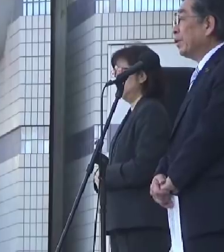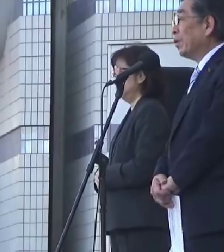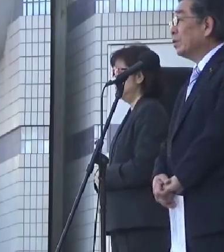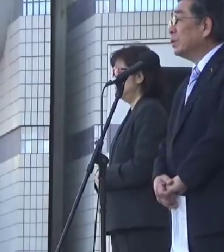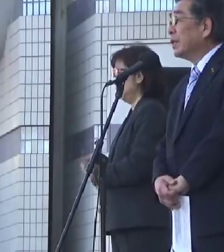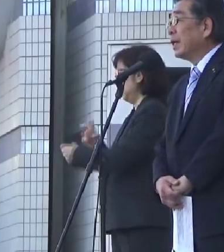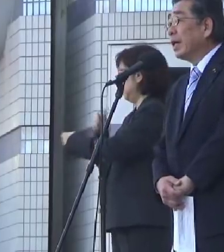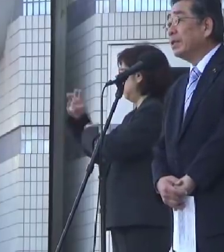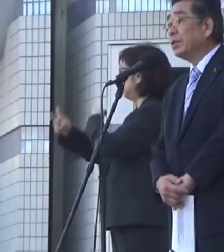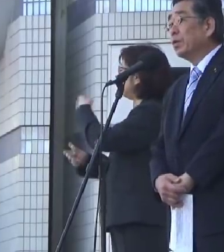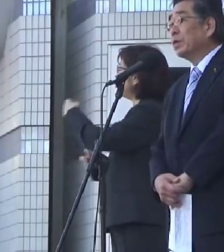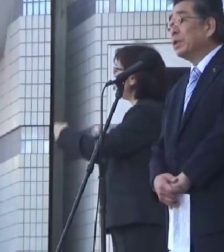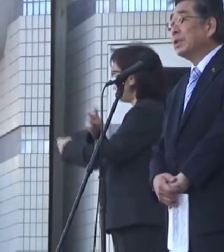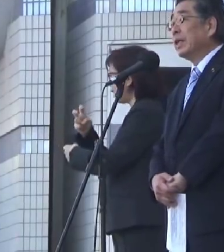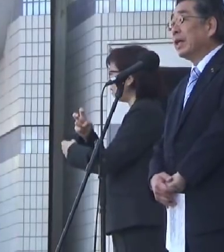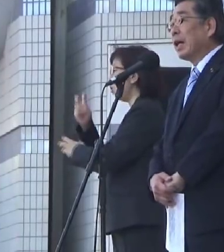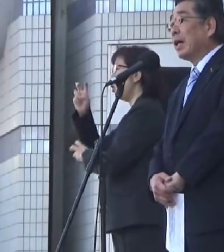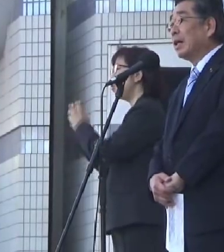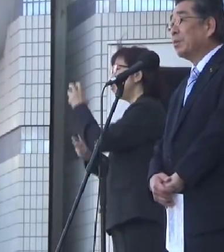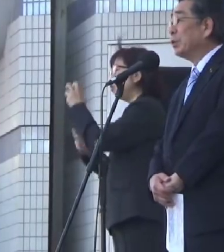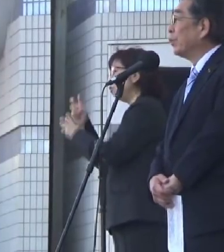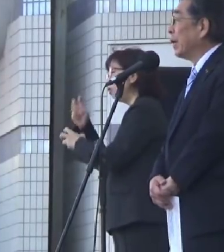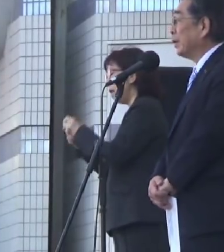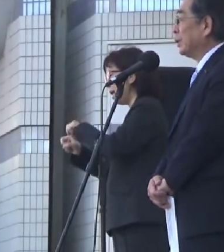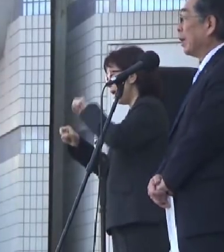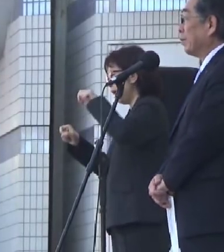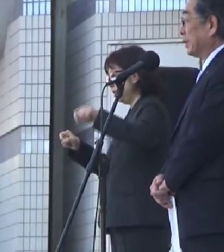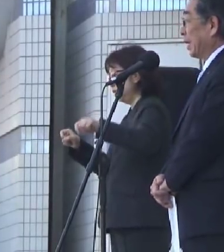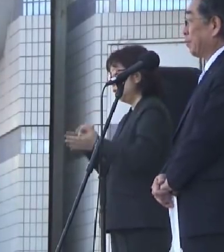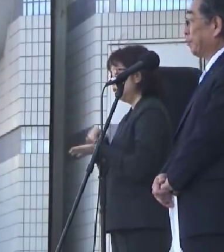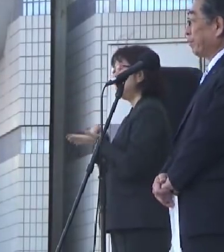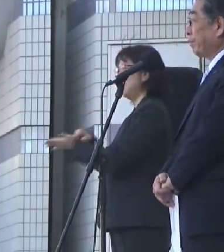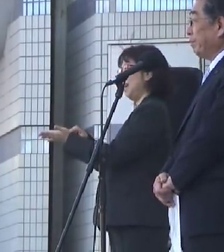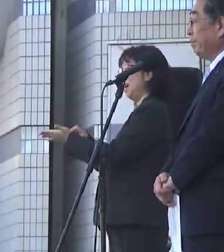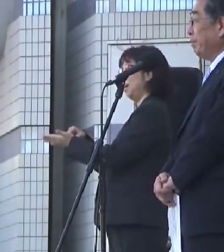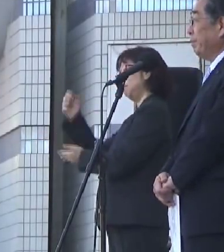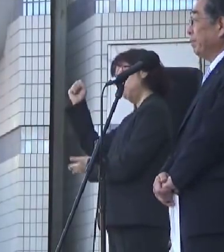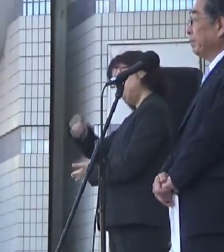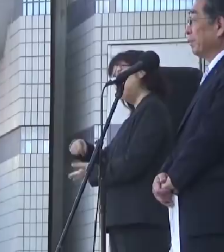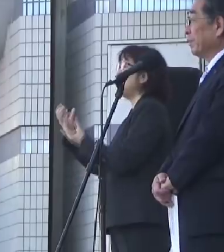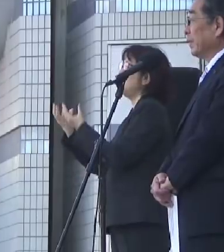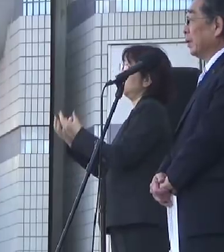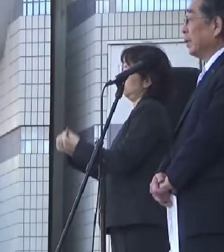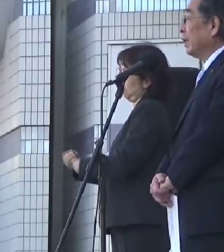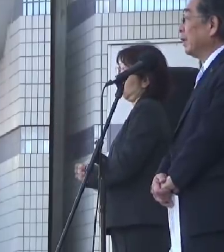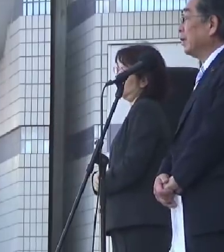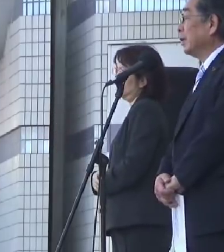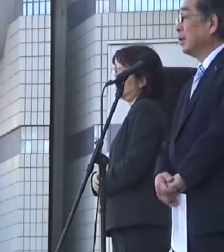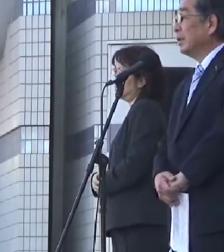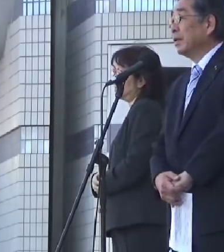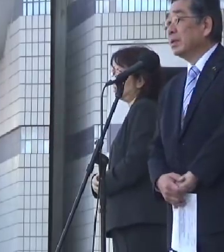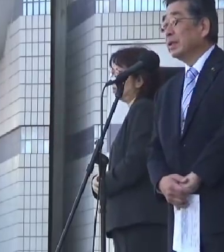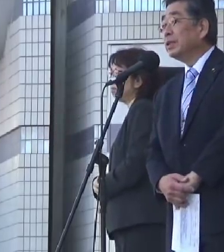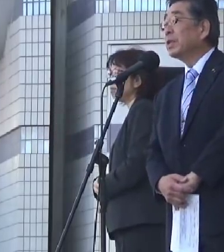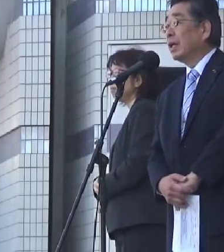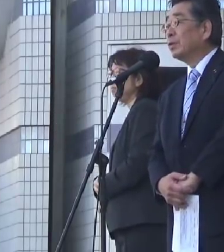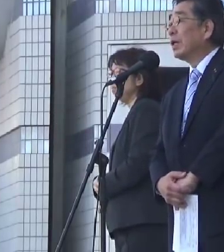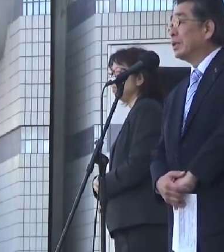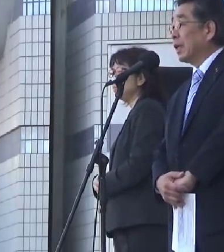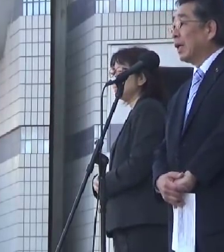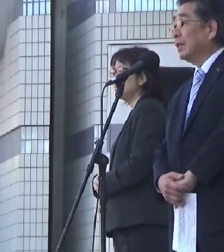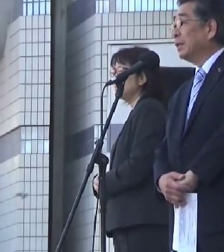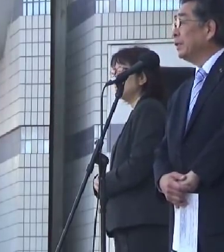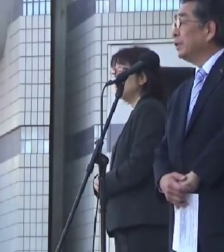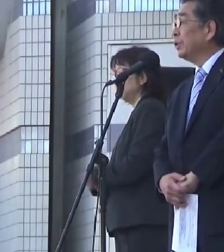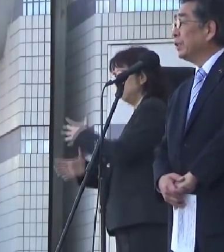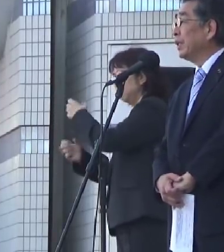20年の運転延長申請が認められてしまいました。で、 いつから